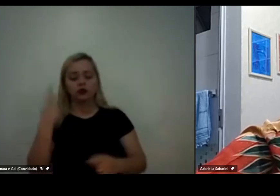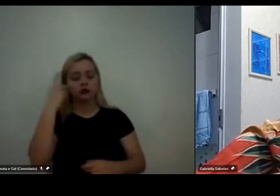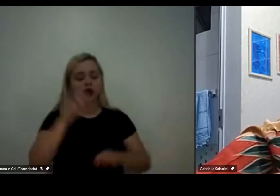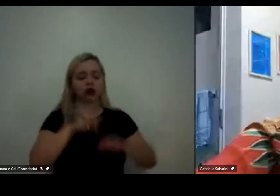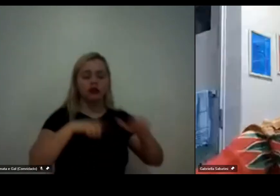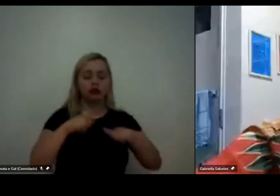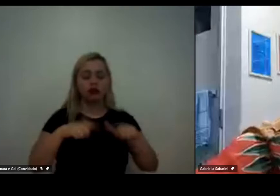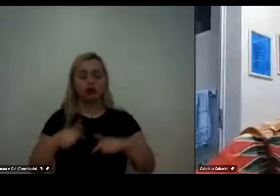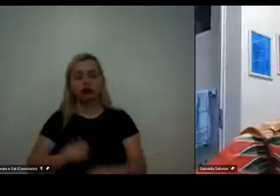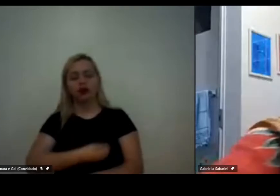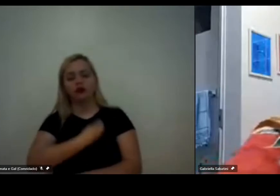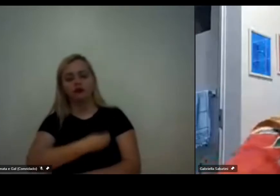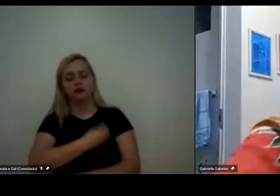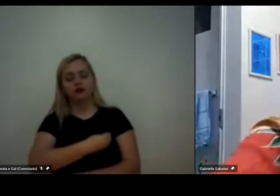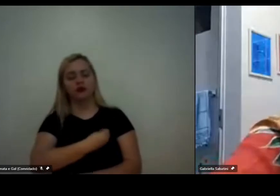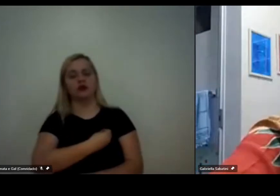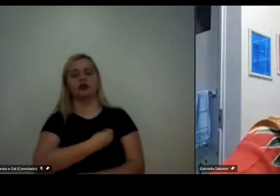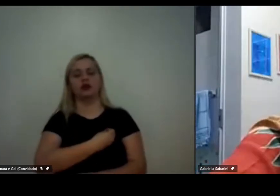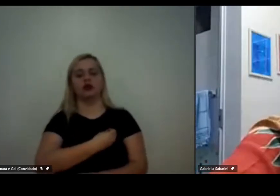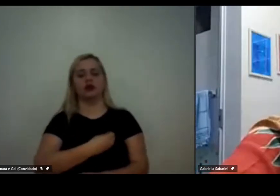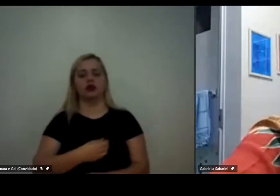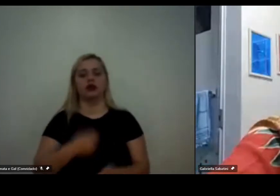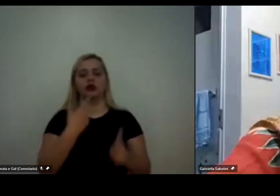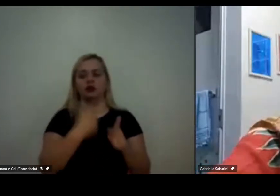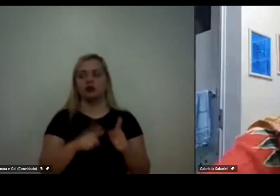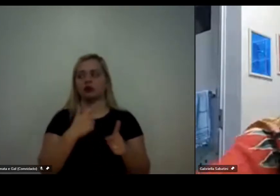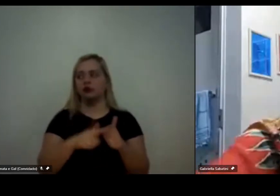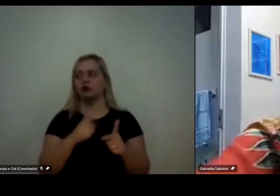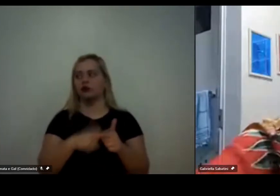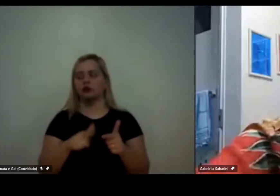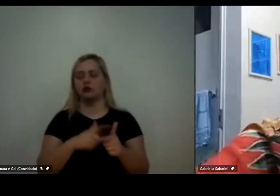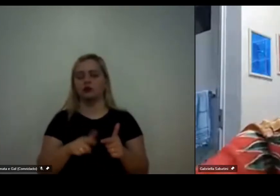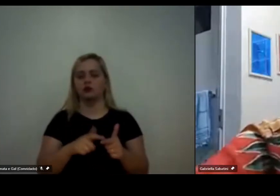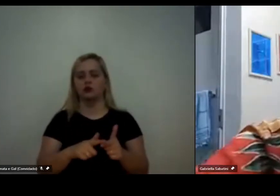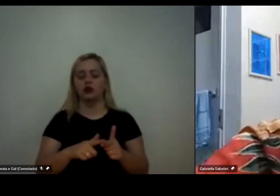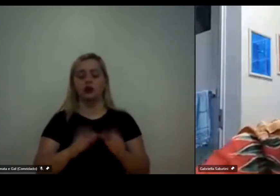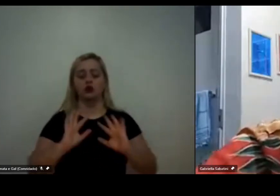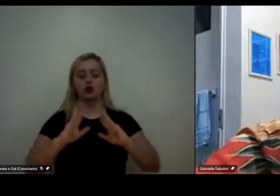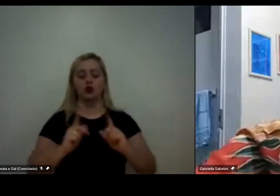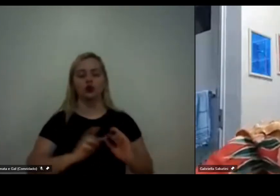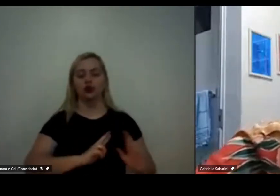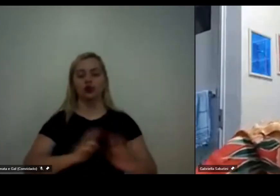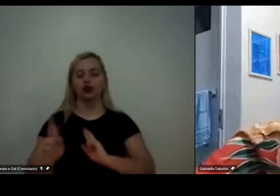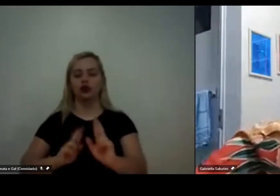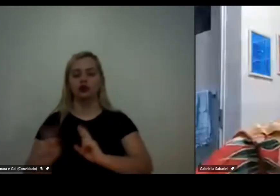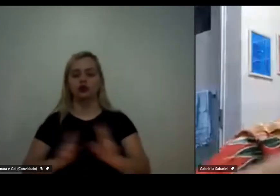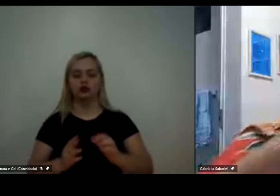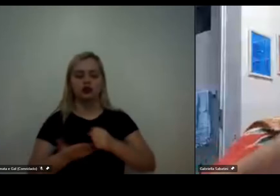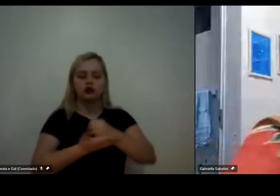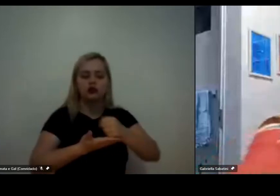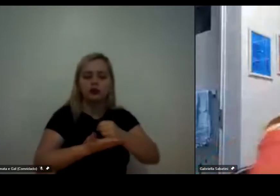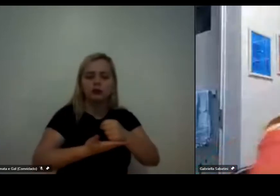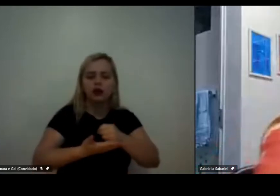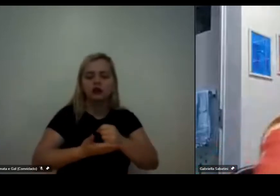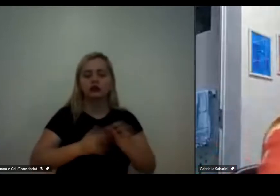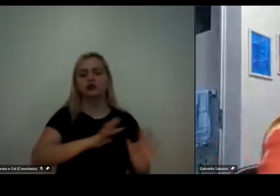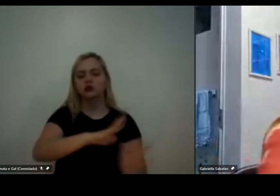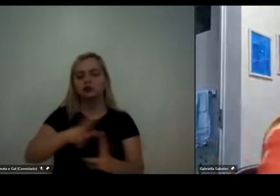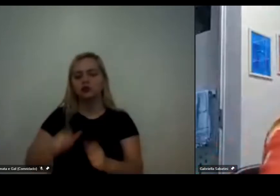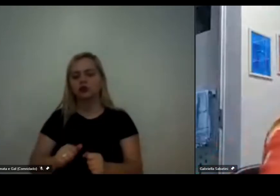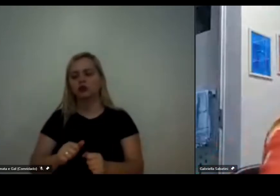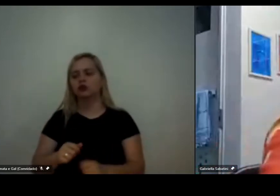vivido e problematizar a relação estabelecida com o mundo, com o outro e consigo